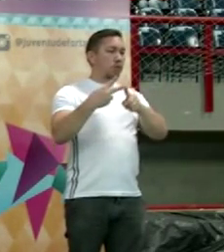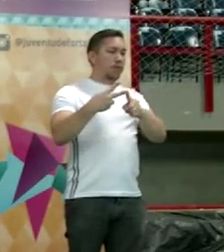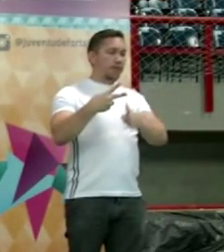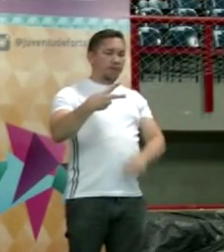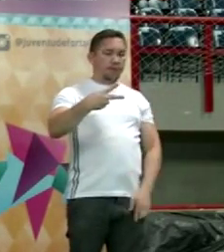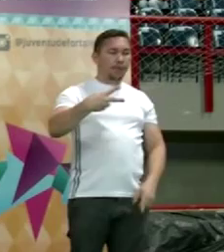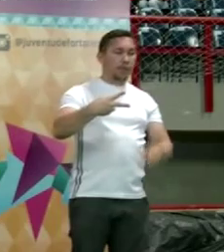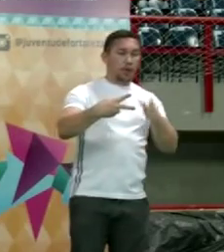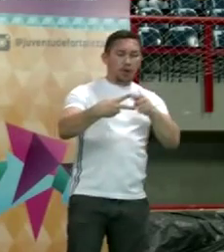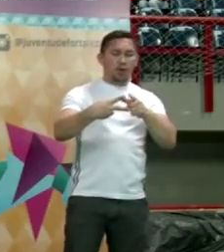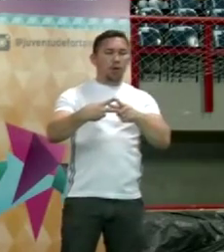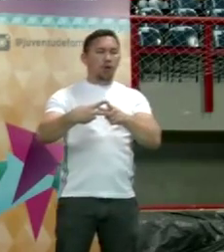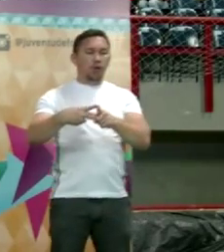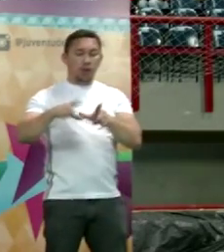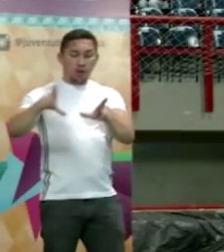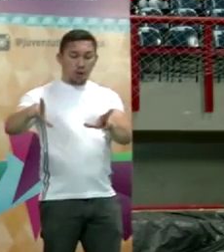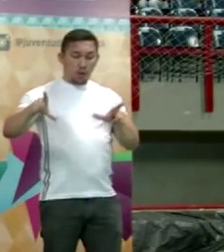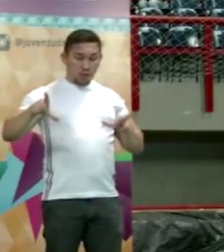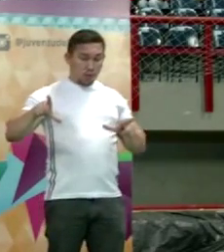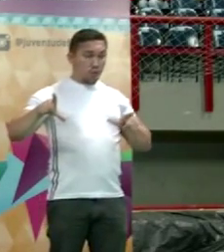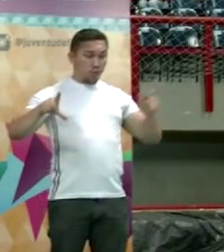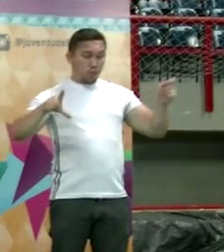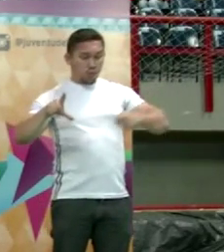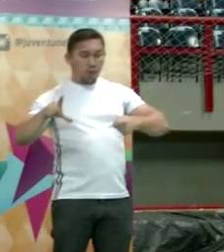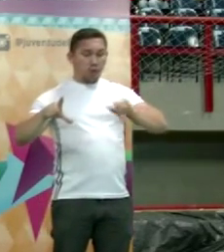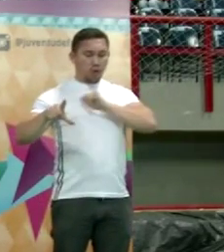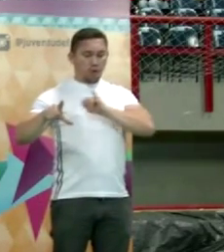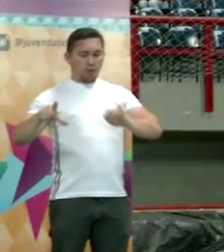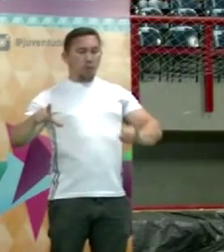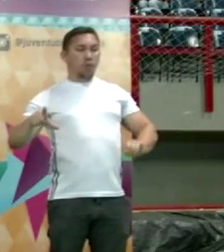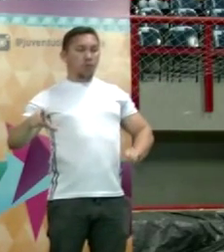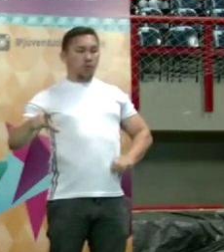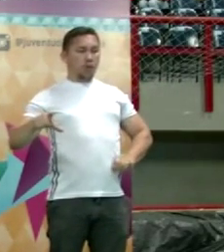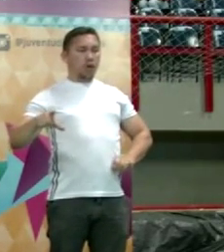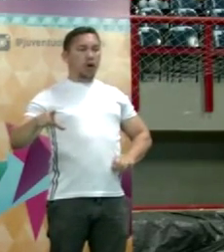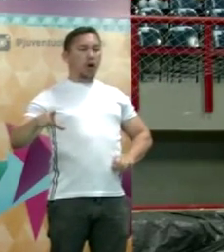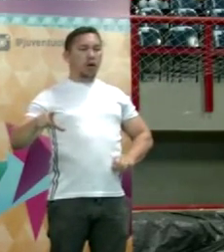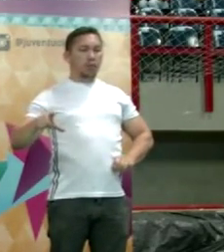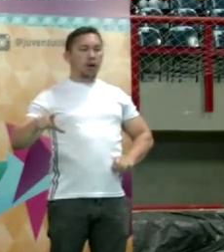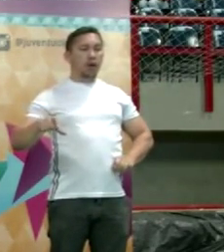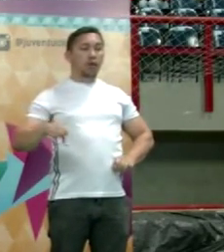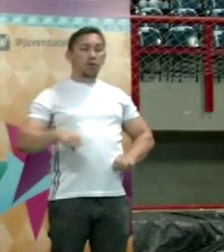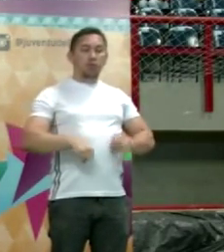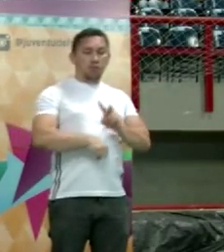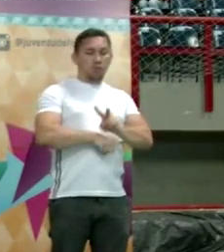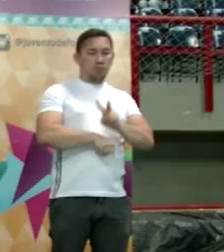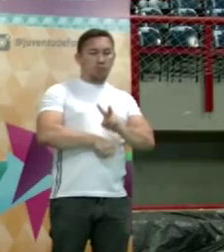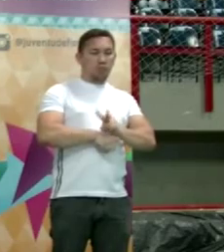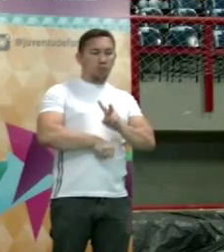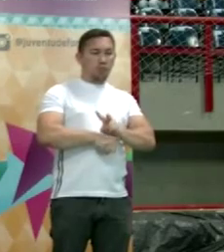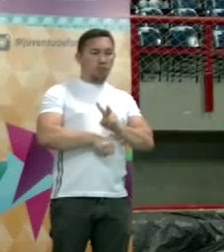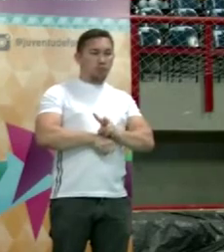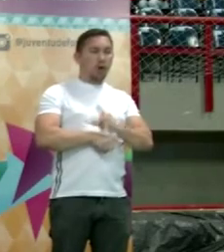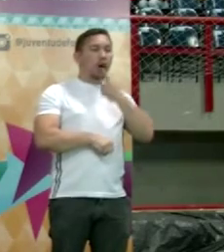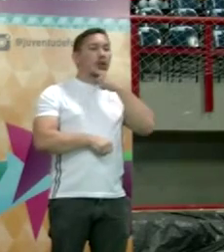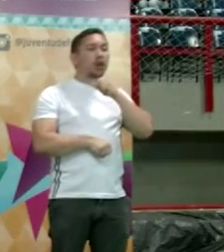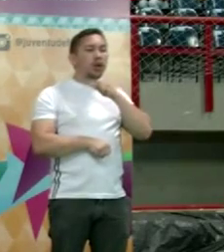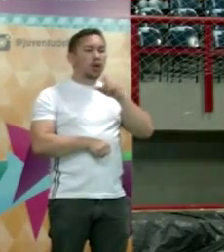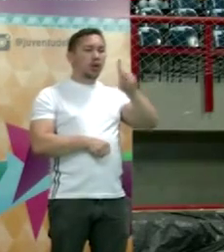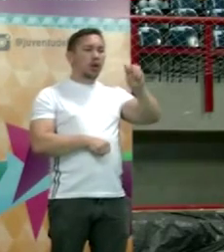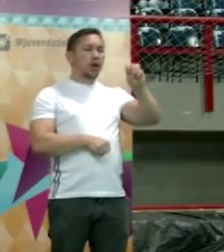o título de imperador honorário do Brasil a Dom